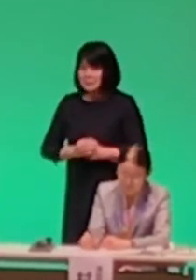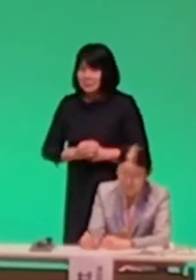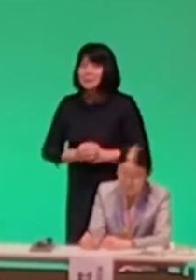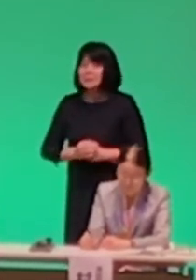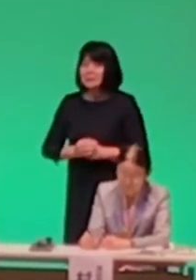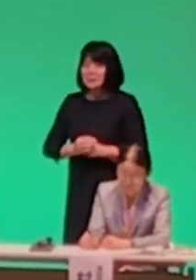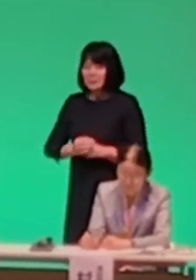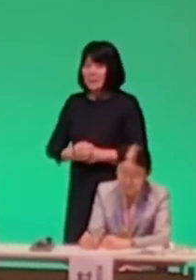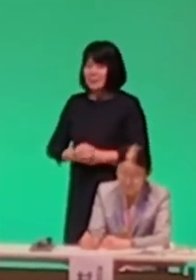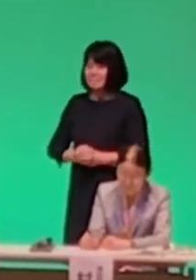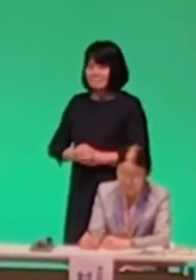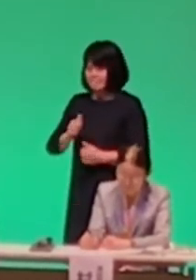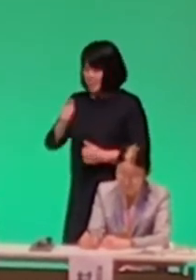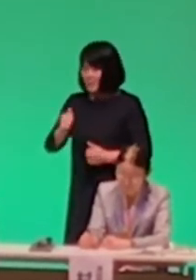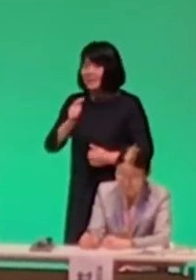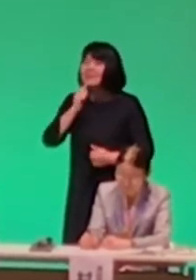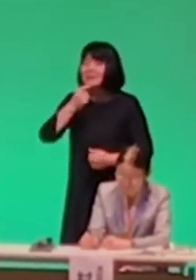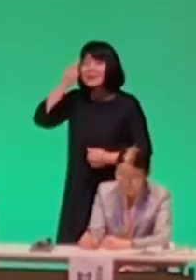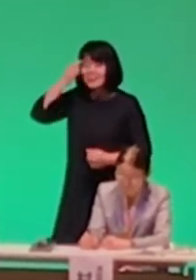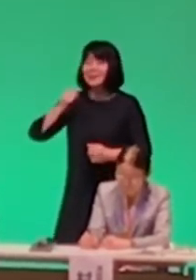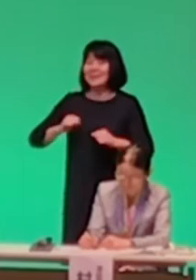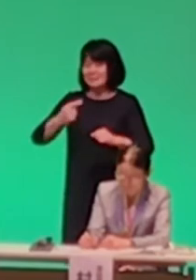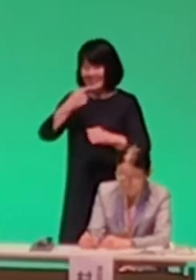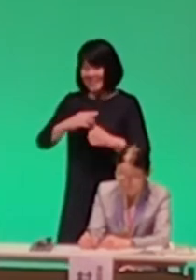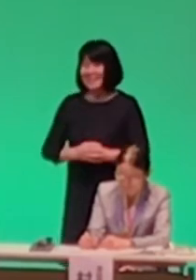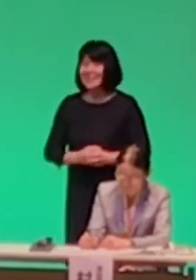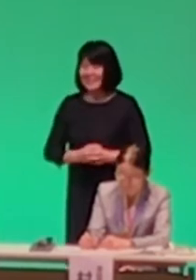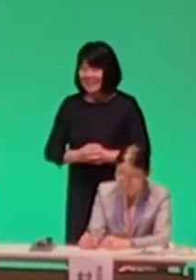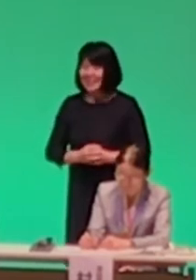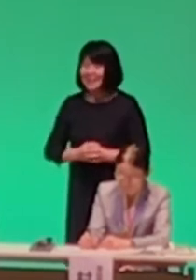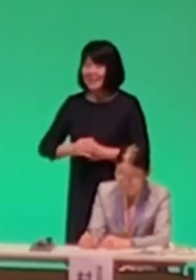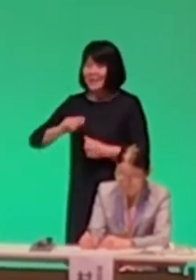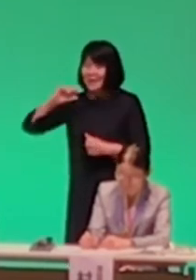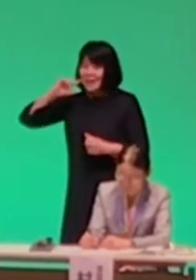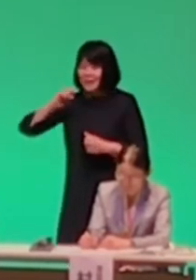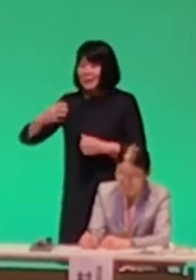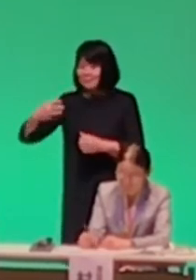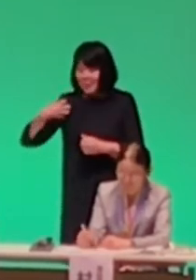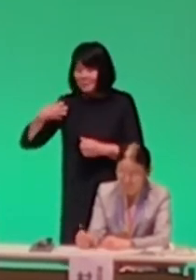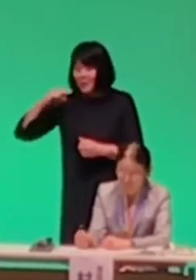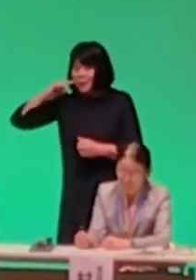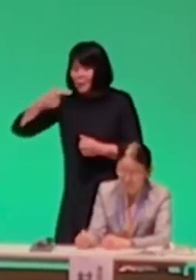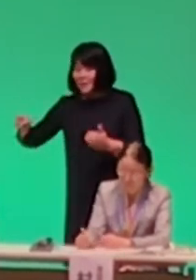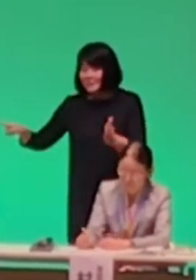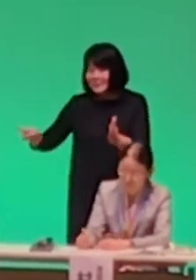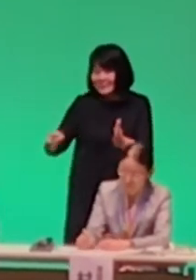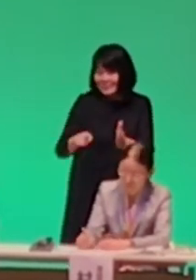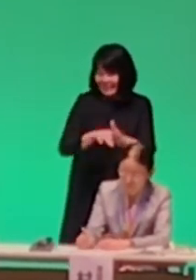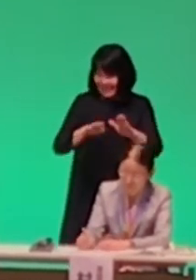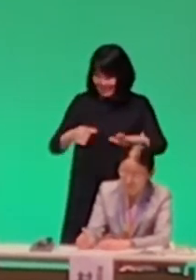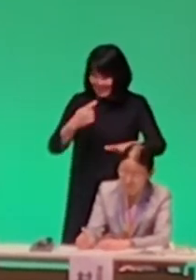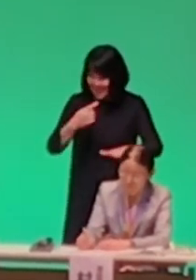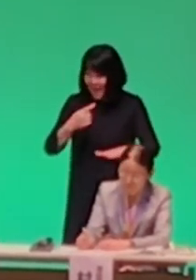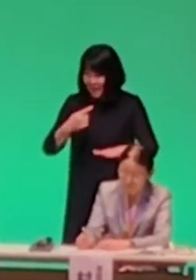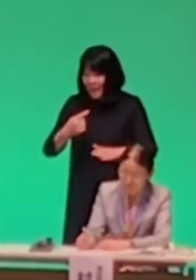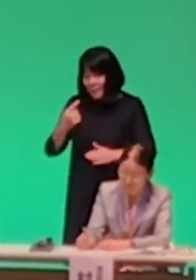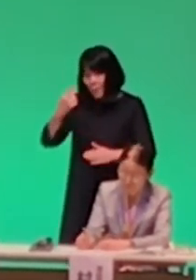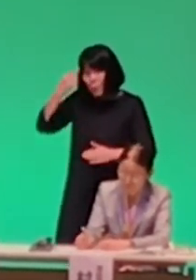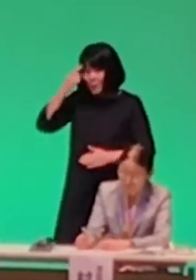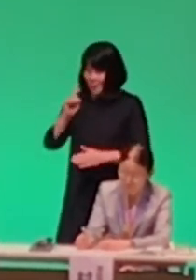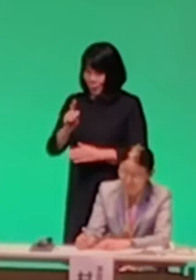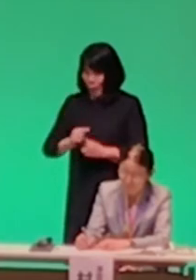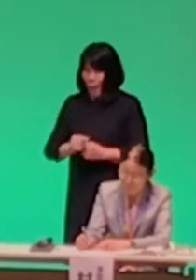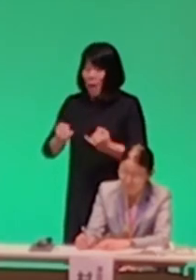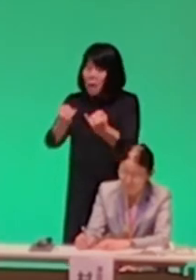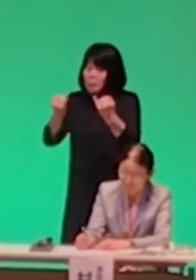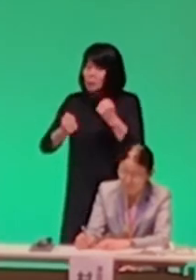それに活を入れたくてやってきました。まあ、その半年過ぎて女性活躍担当大臣と思ったことは、